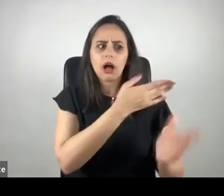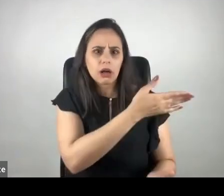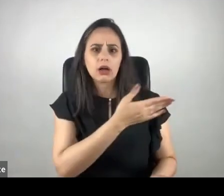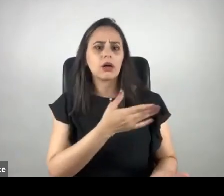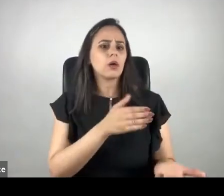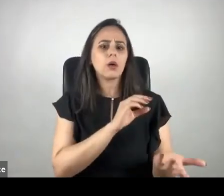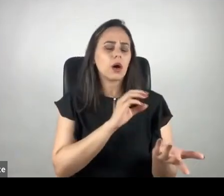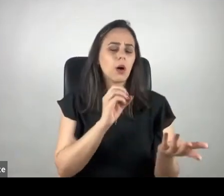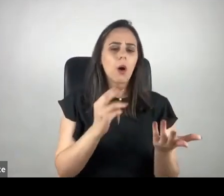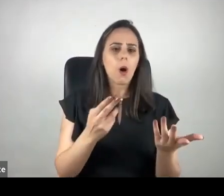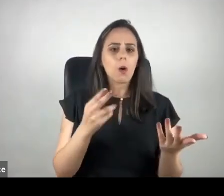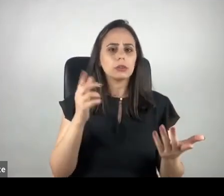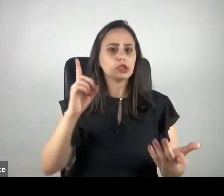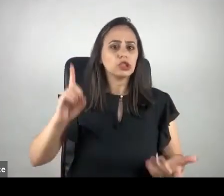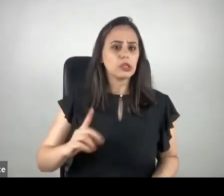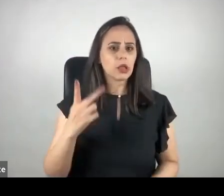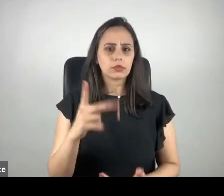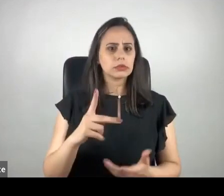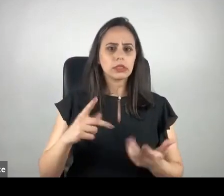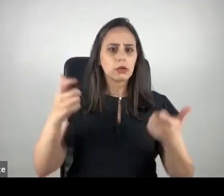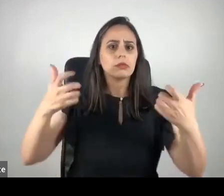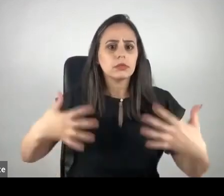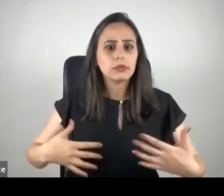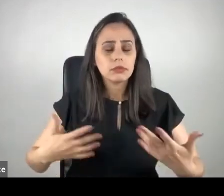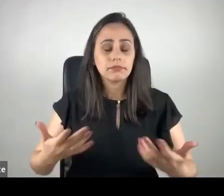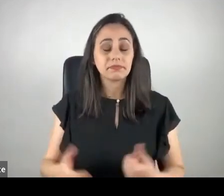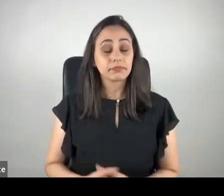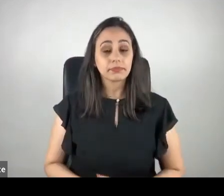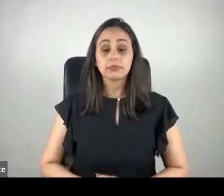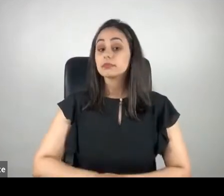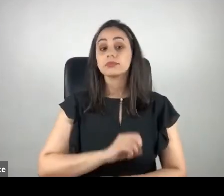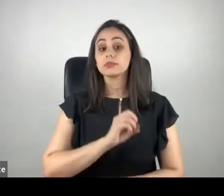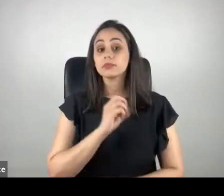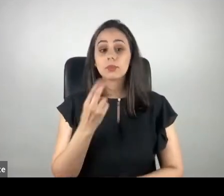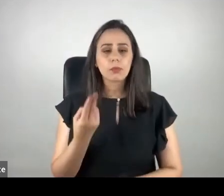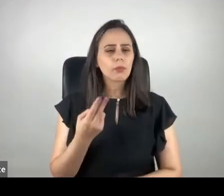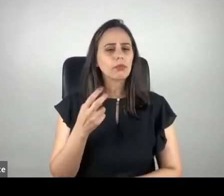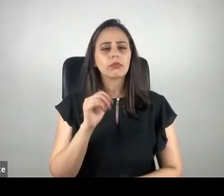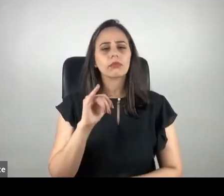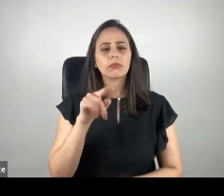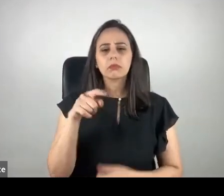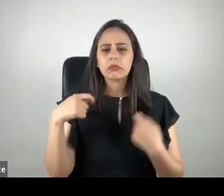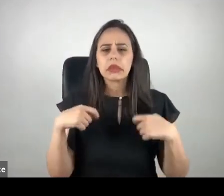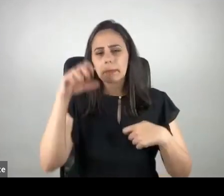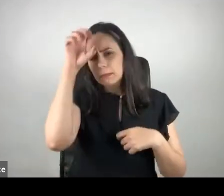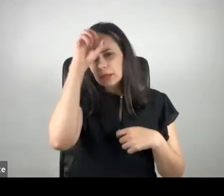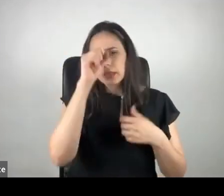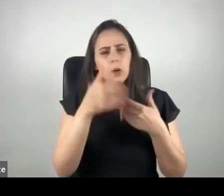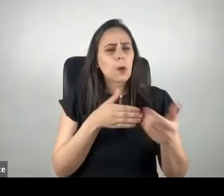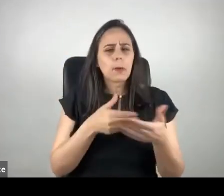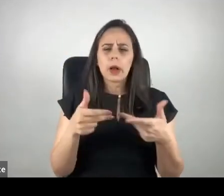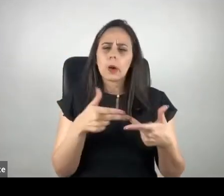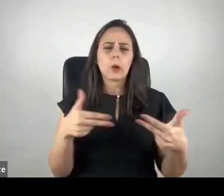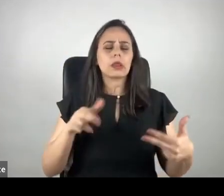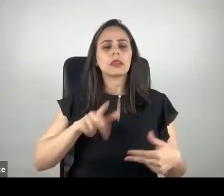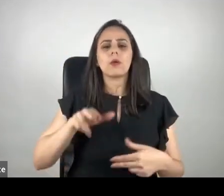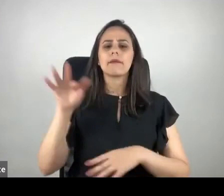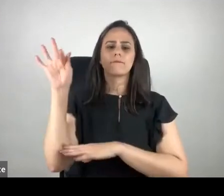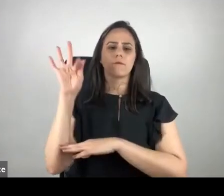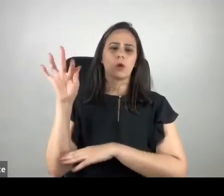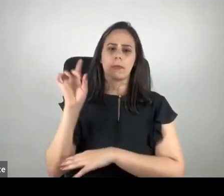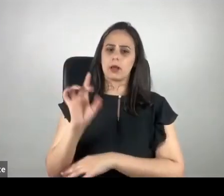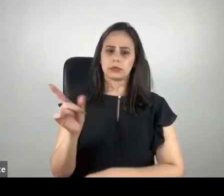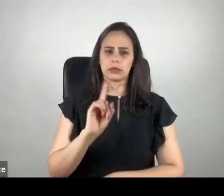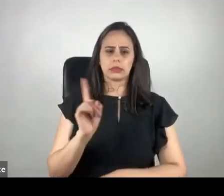dos seus direitos. Se você precisa aprender qualquer coisa, não só no ensino formal, mas no